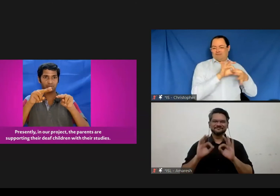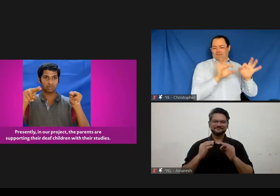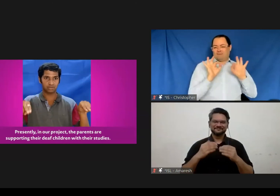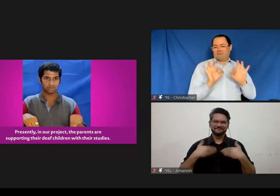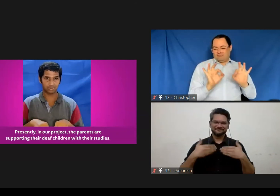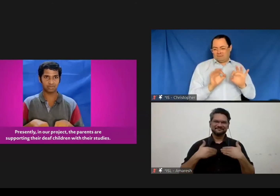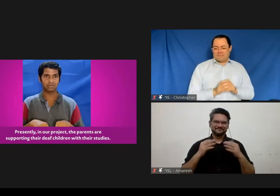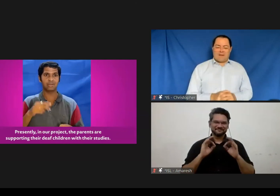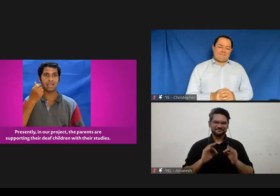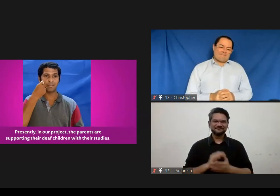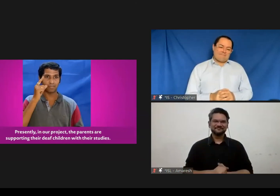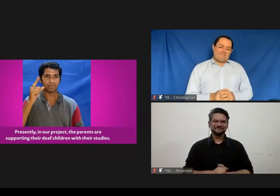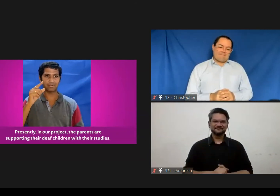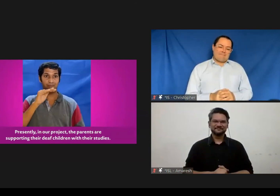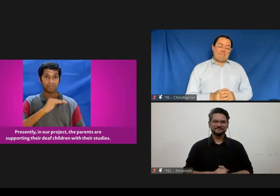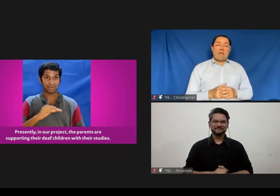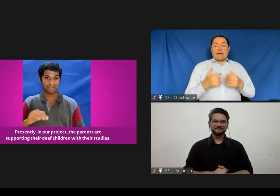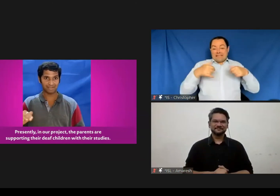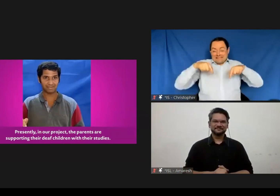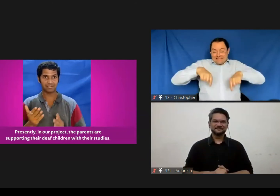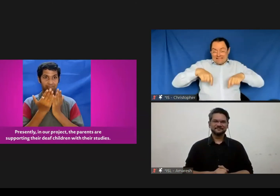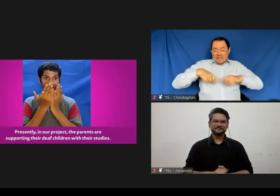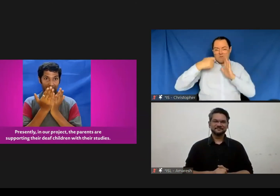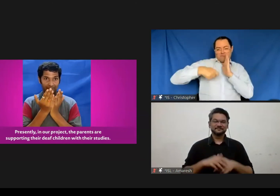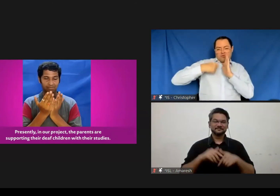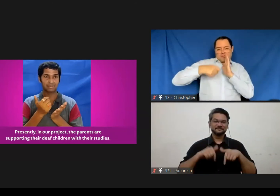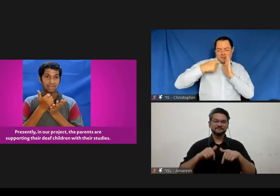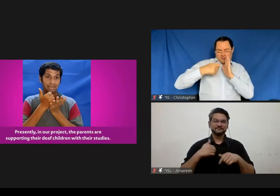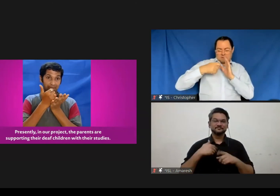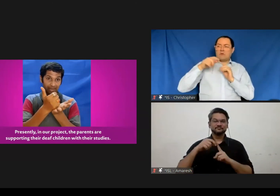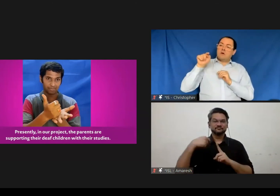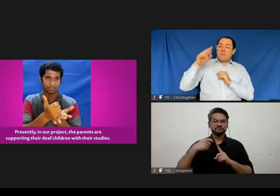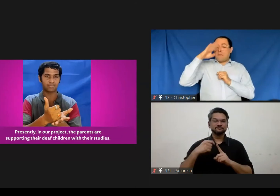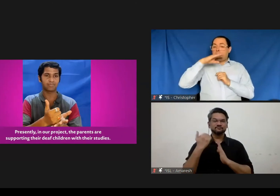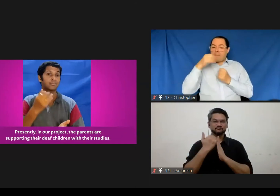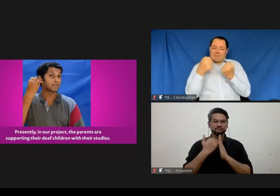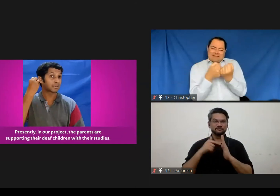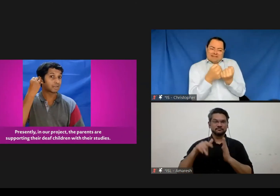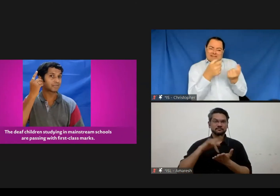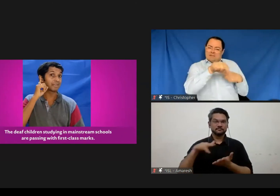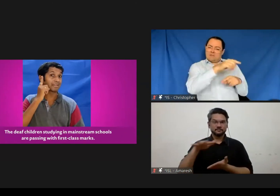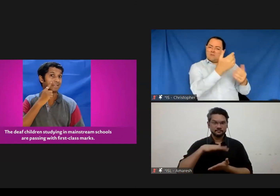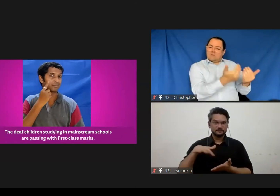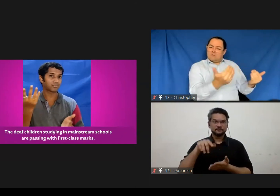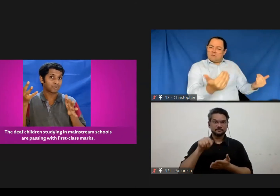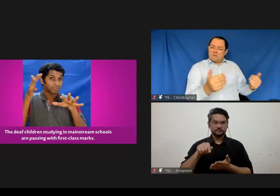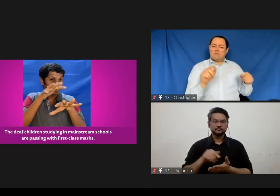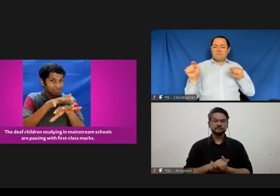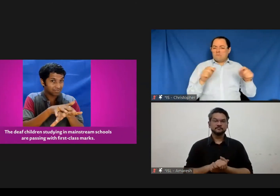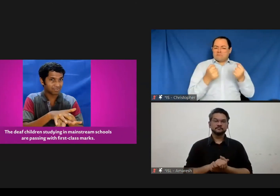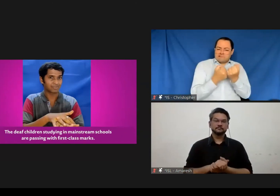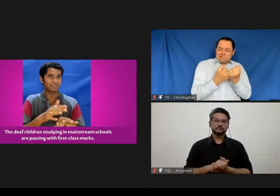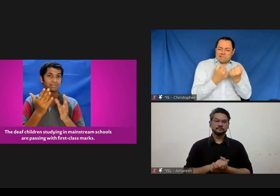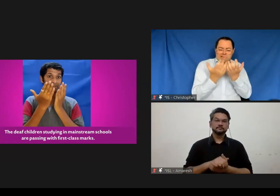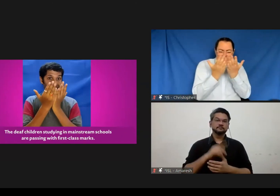वर्तमान आम प्रोजेक्ट एरिया रे पेरेंट्स माने पिला मानकु पाठ पढा रे सहाय्य करछन्ति हियरिंग